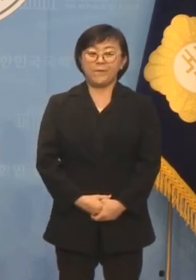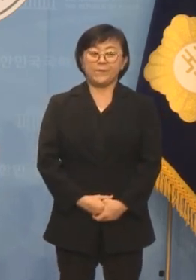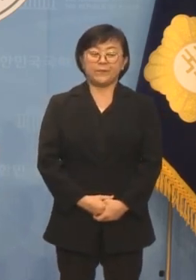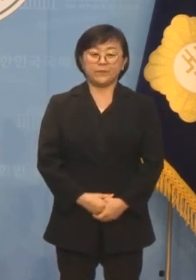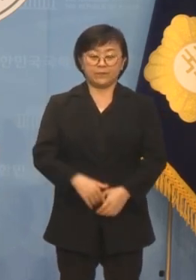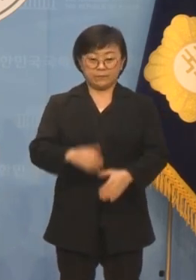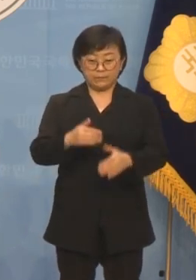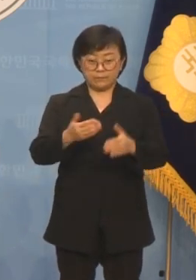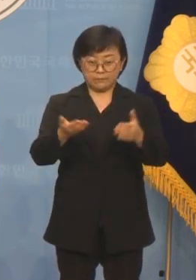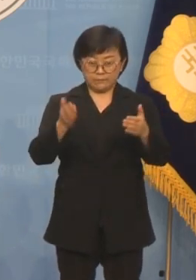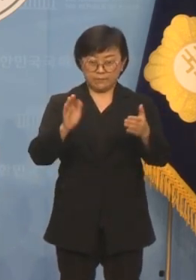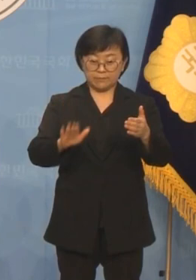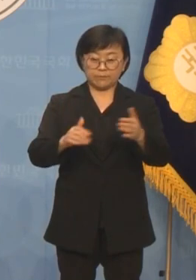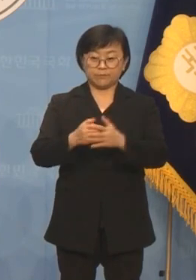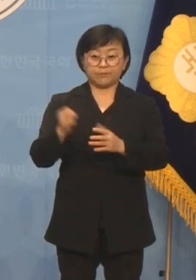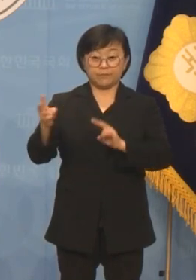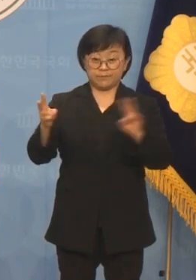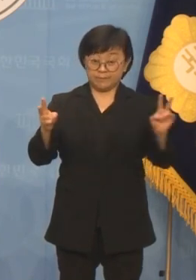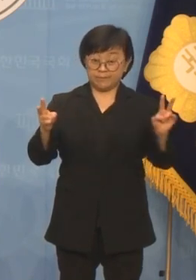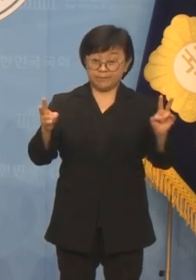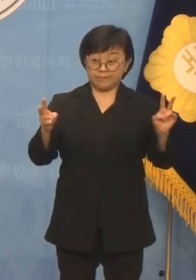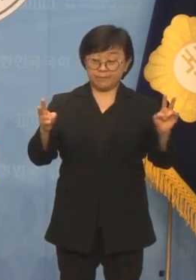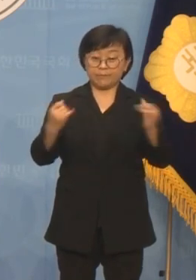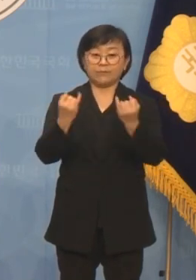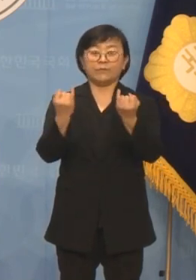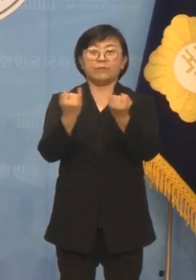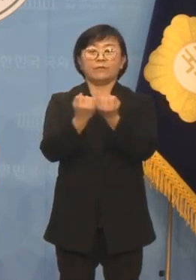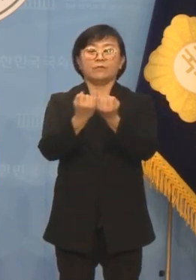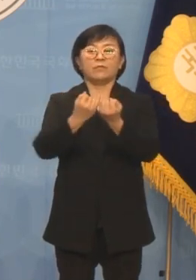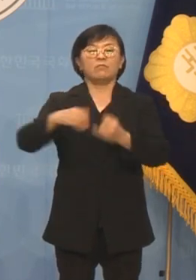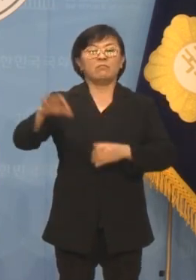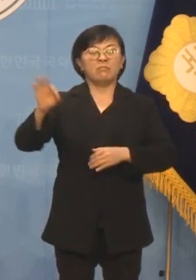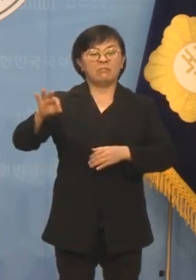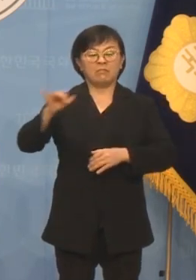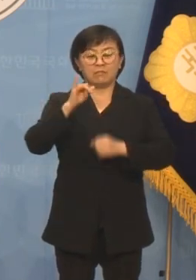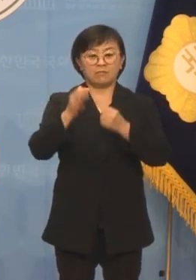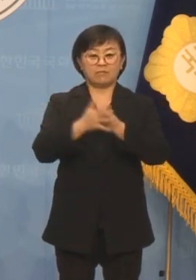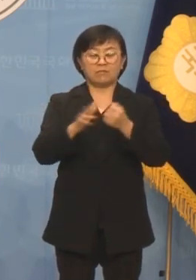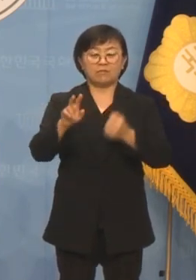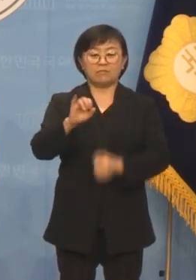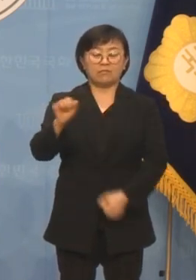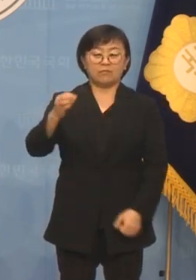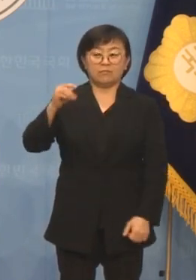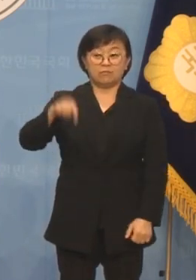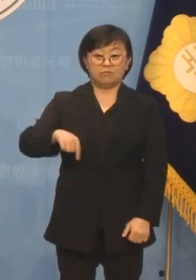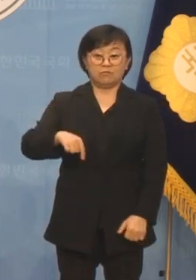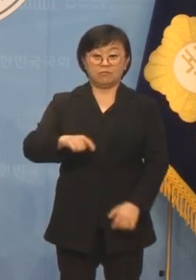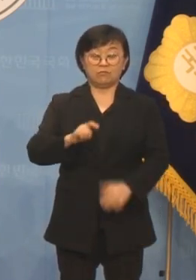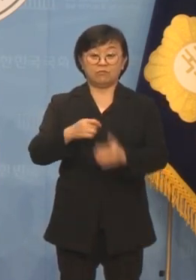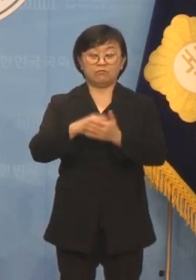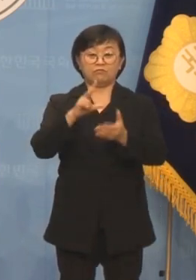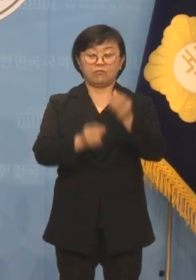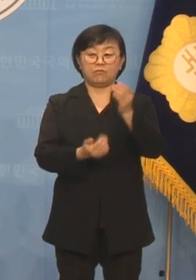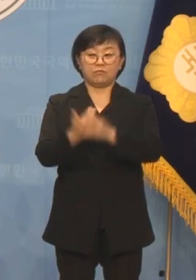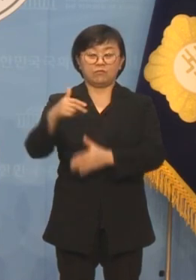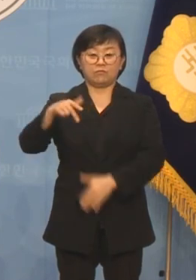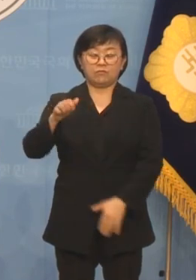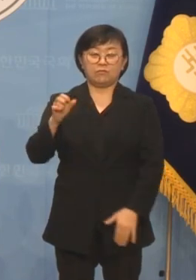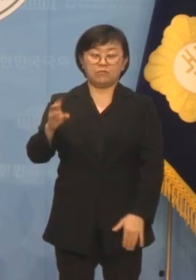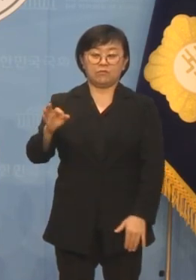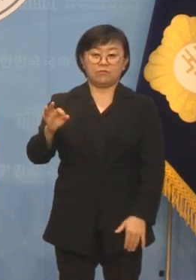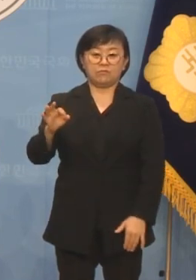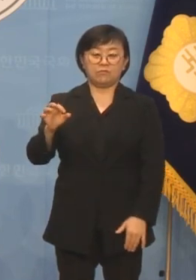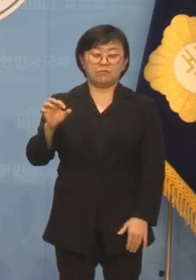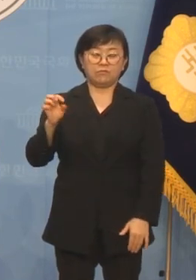그 와중에 양당 모두 여성 비하 발언과 미투 논란이 있는 장해찬, 정봉주